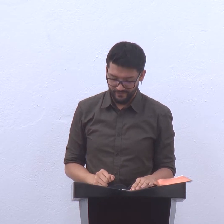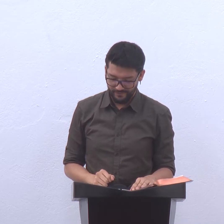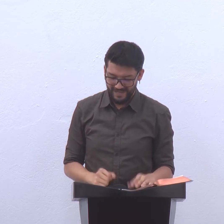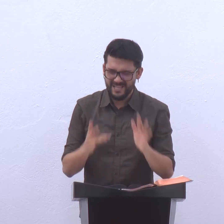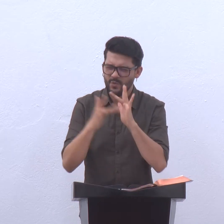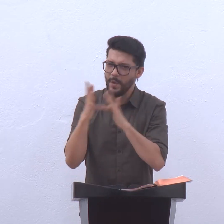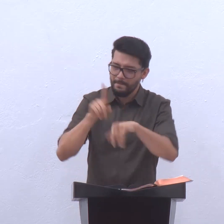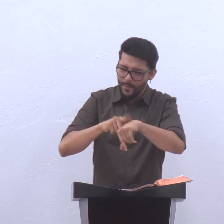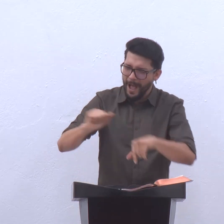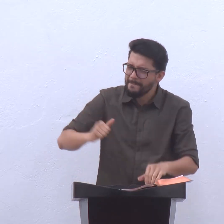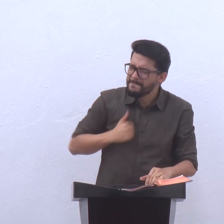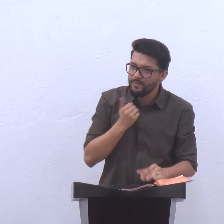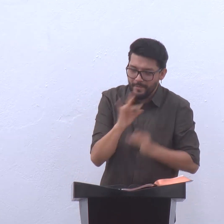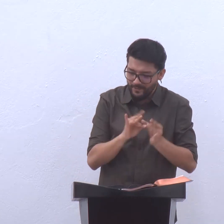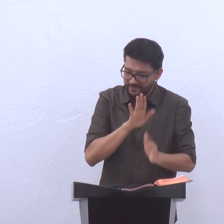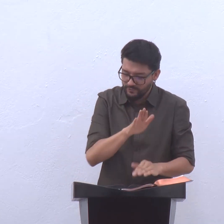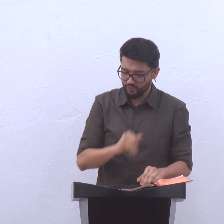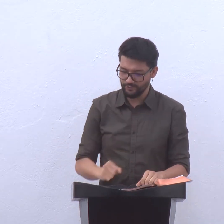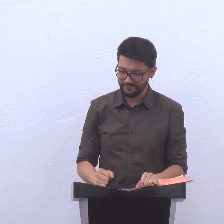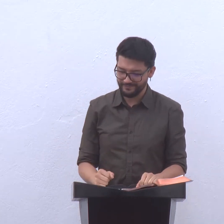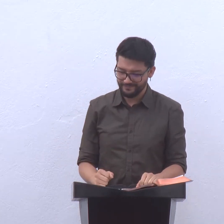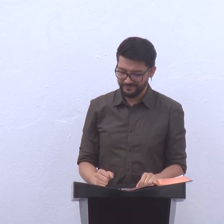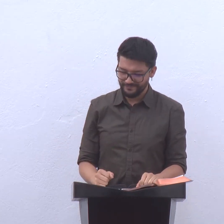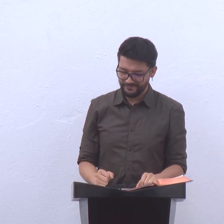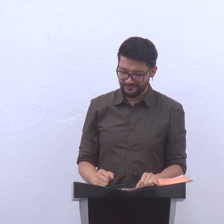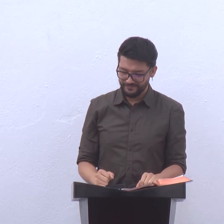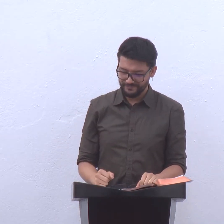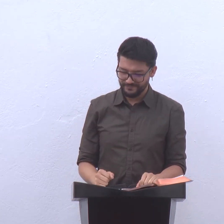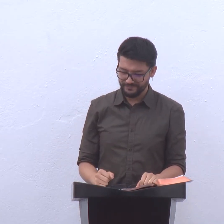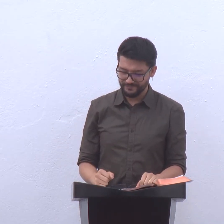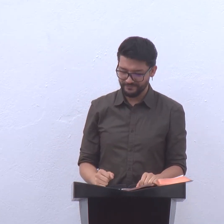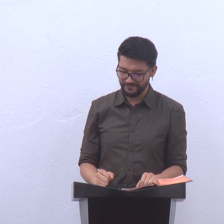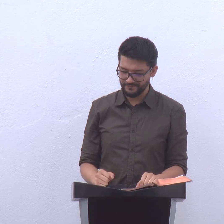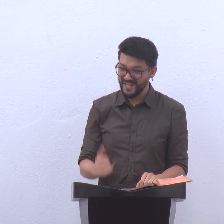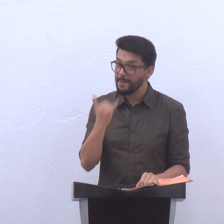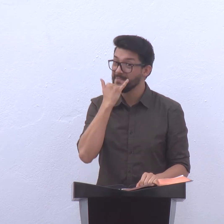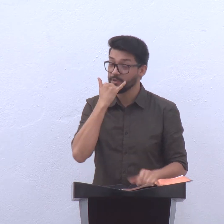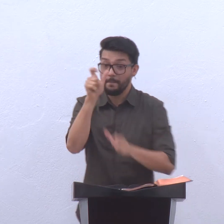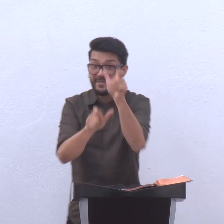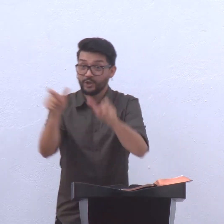hacía parte de ellos. Jesús aprovecha este momento para hacerlo.